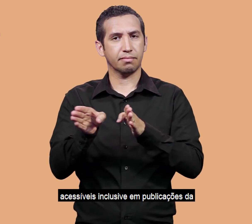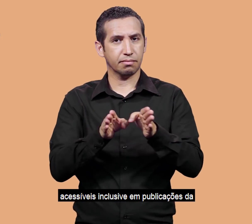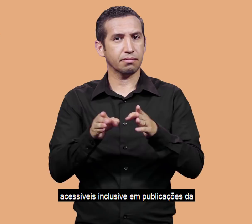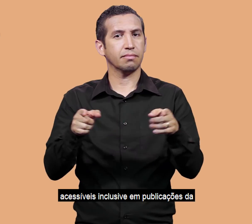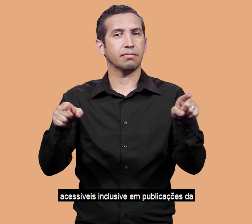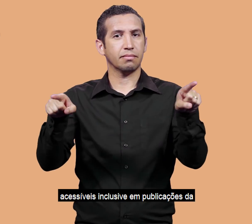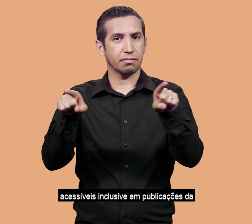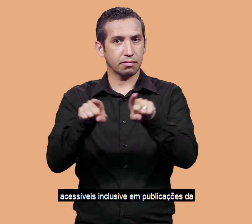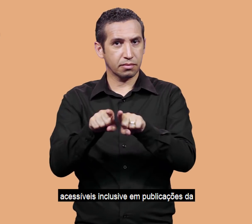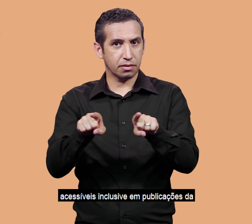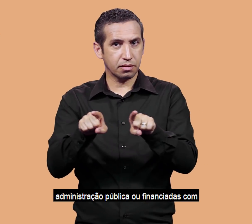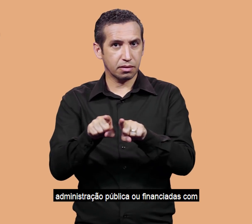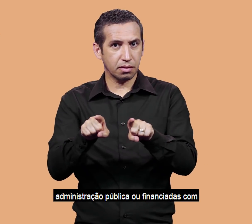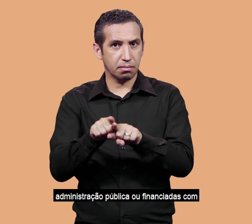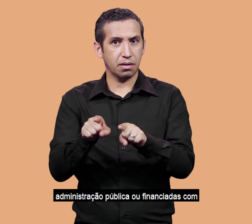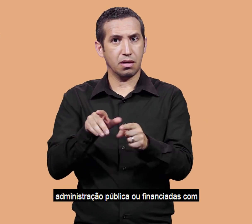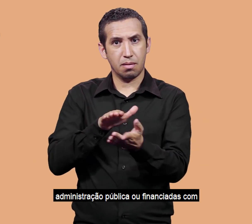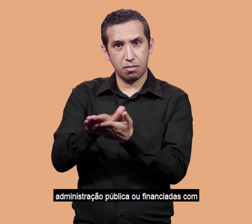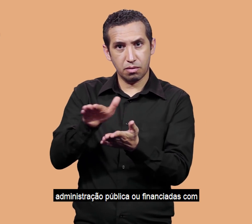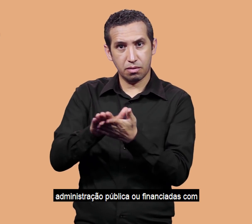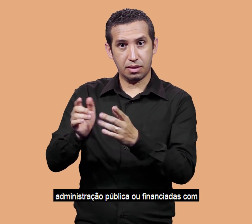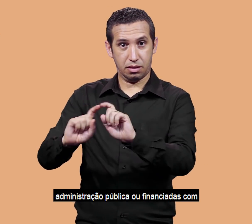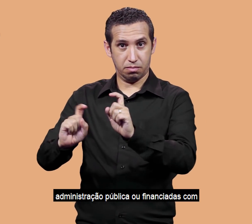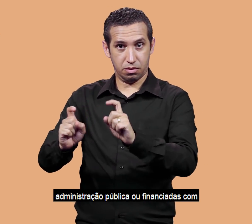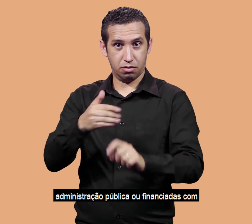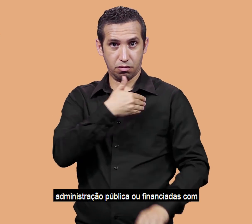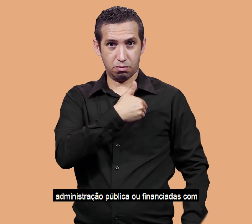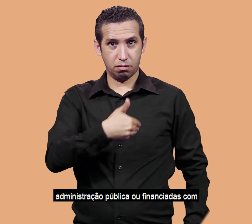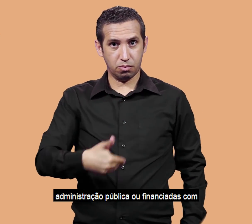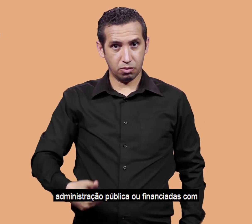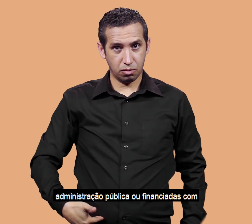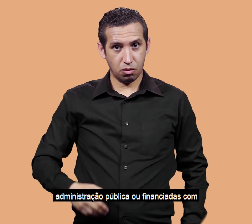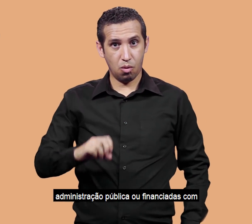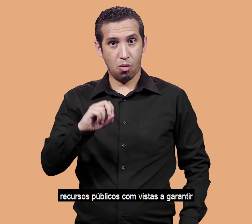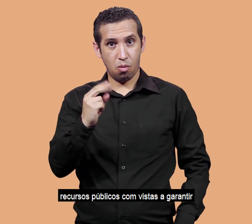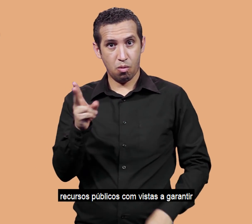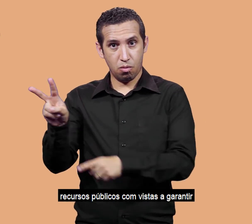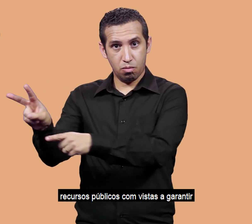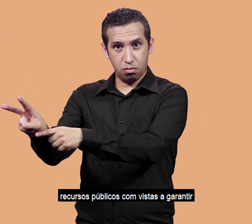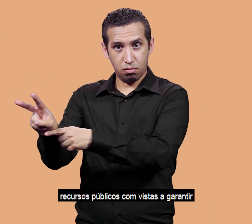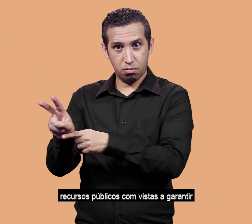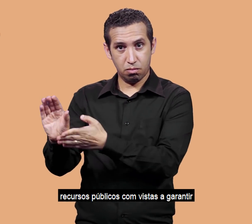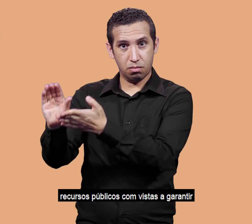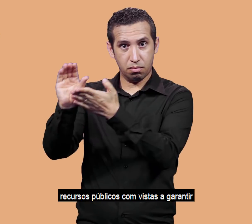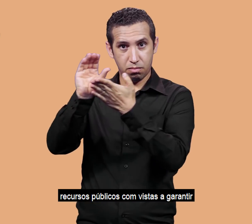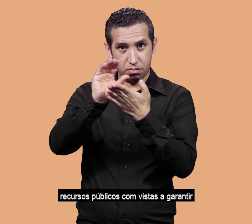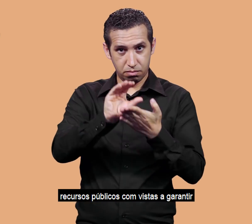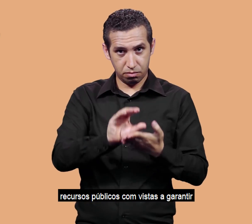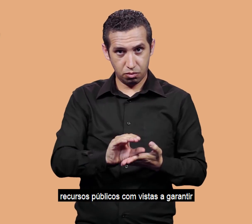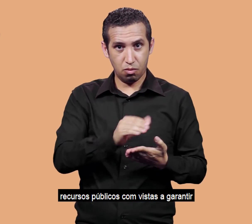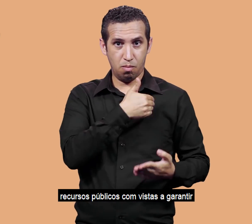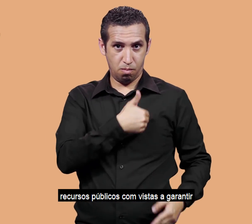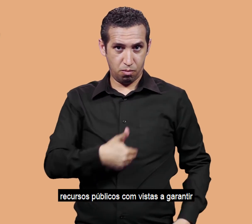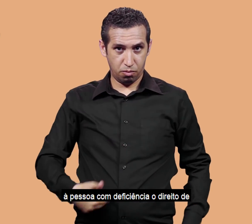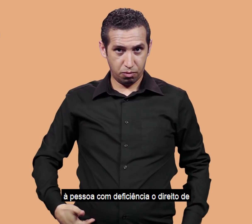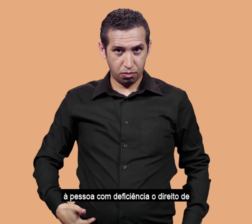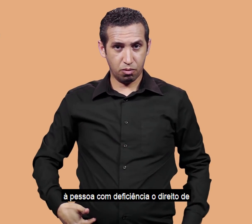em publicações da administração pública ou financiadas com recursos públicos com vistas a garantir